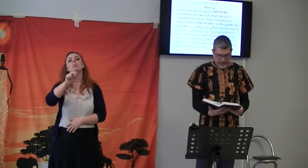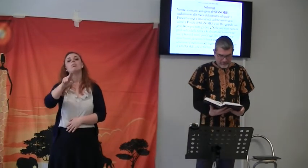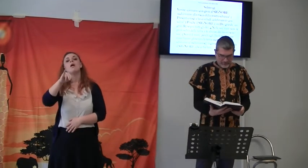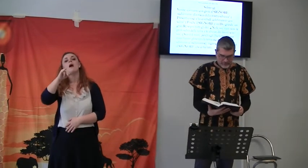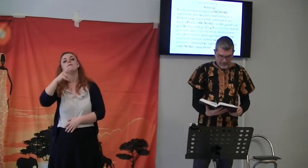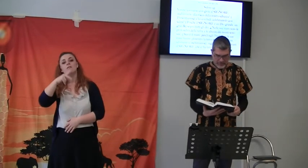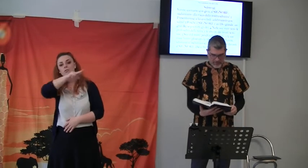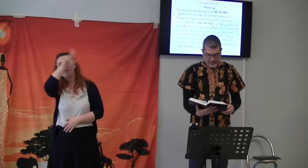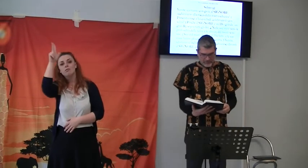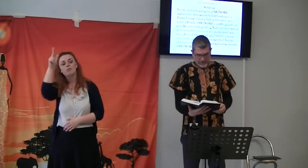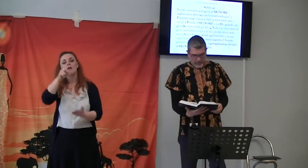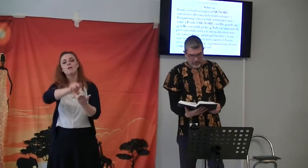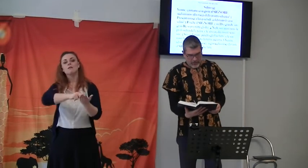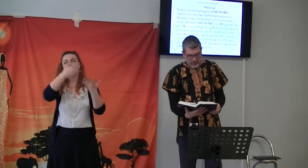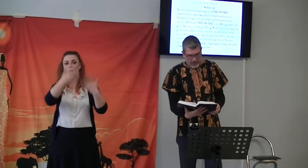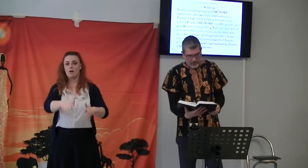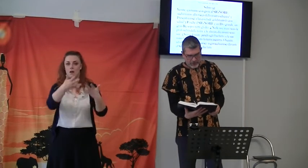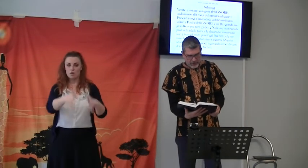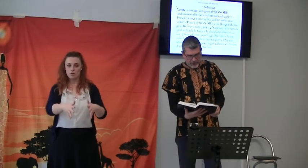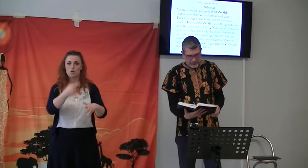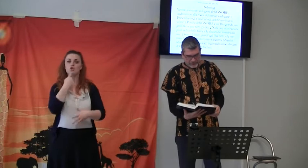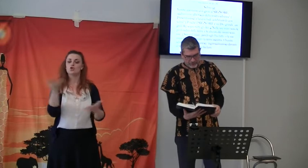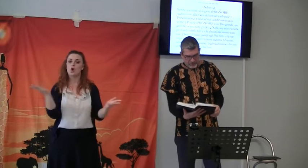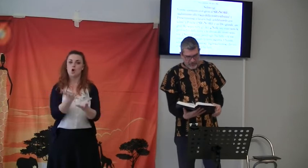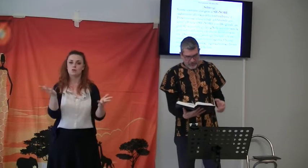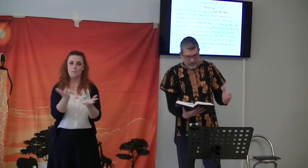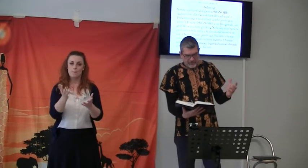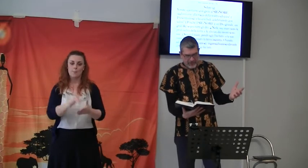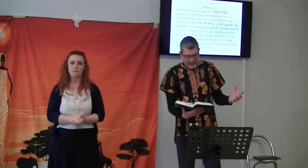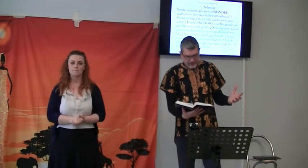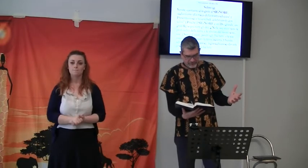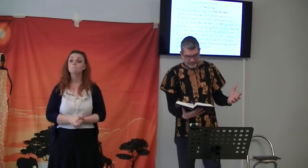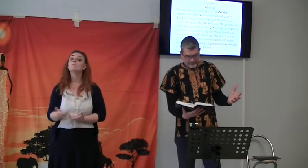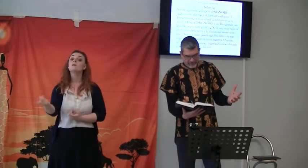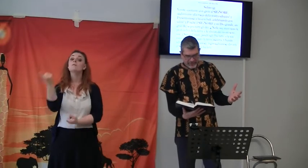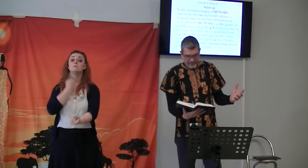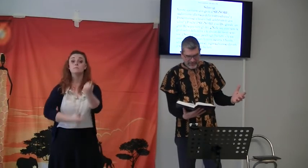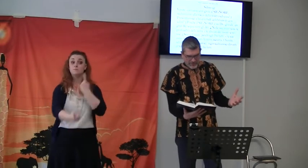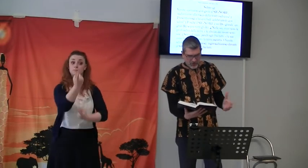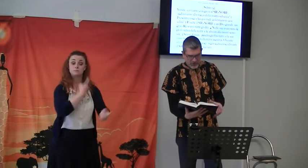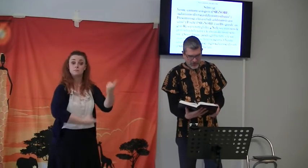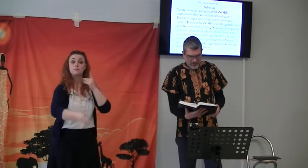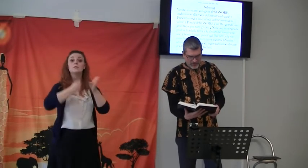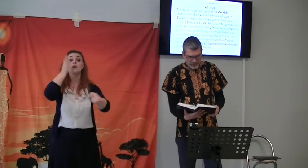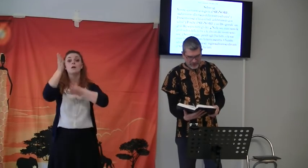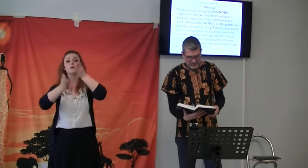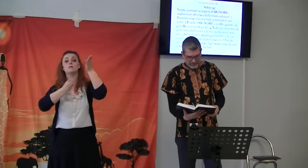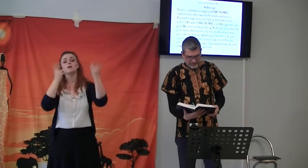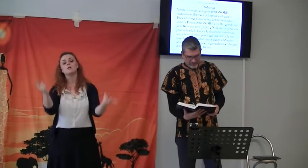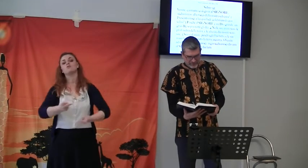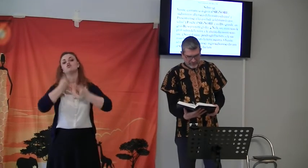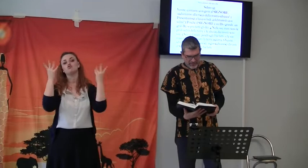Davide, il re di Israele, e lui ha scritto così: venite, cantiamo con gioia al